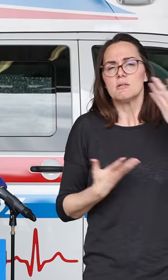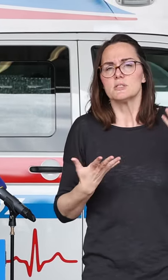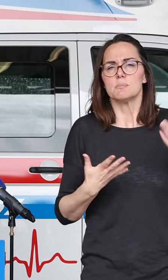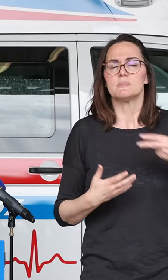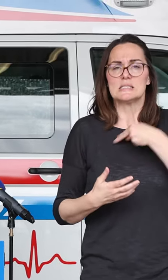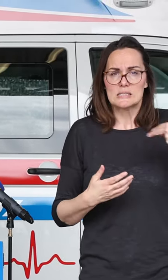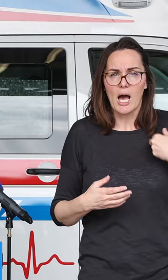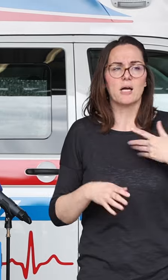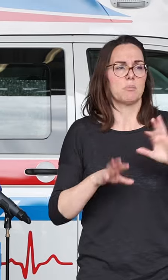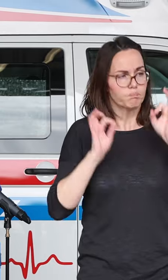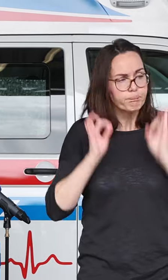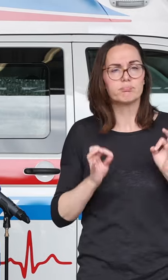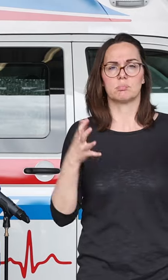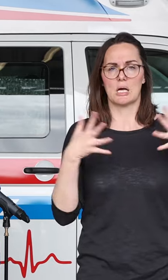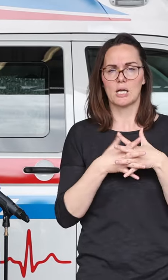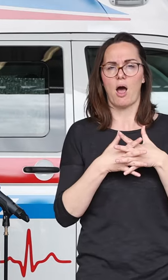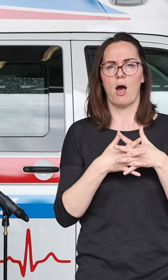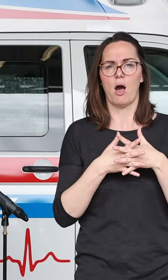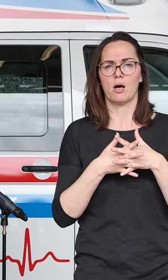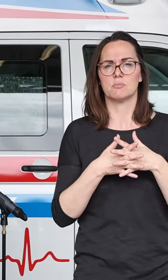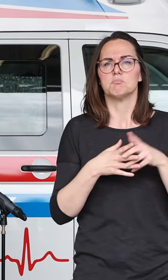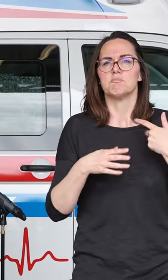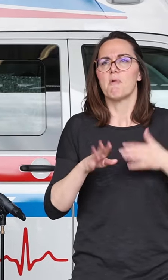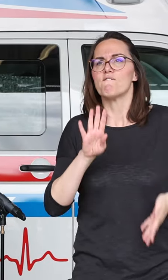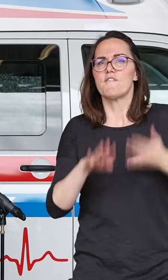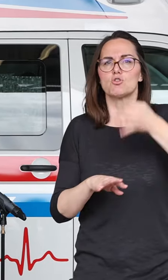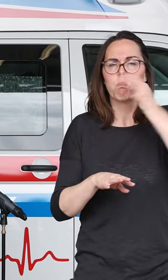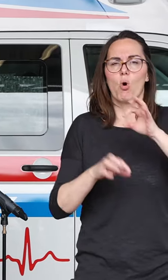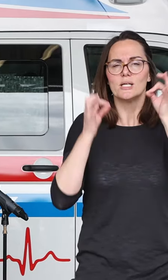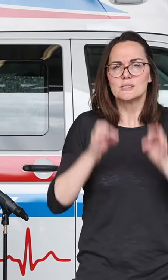da je Zagreb siguran grad, dapače da je sigurniji u odnosu na mnoge europske metropole.